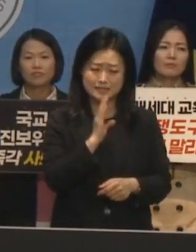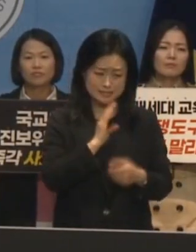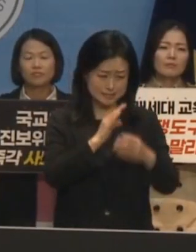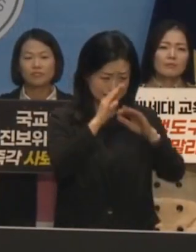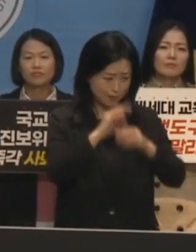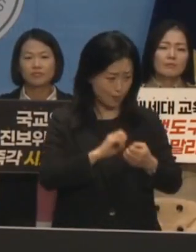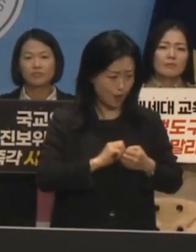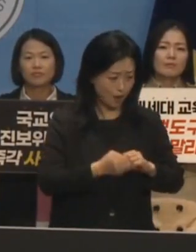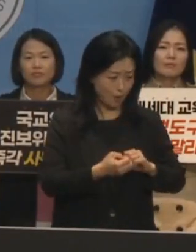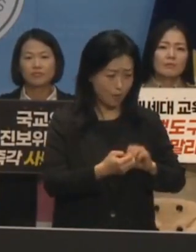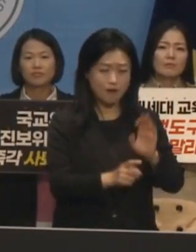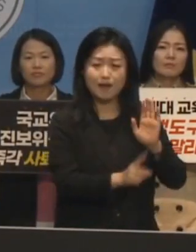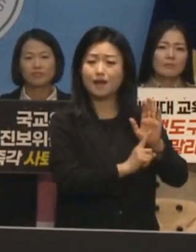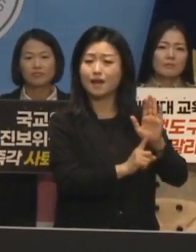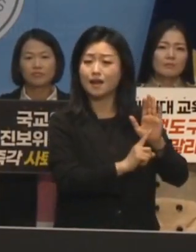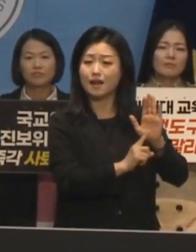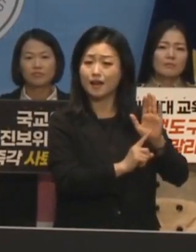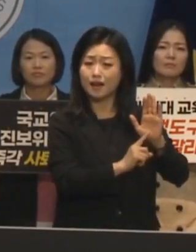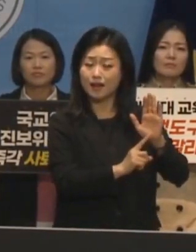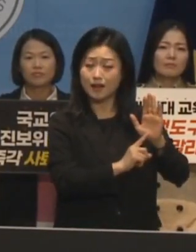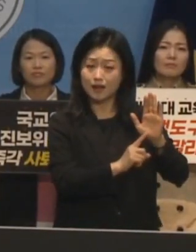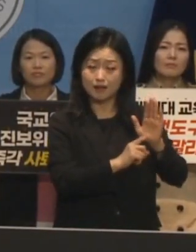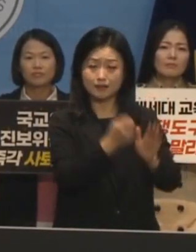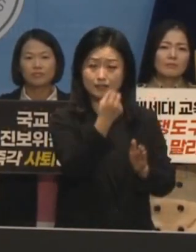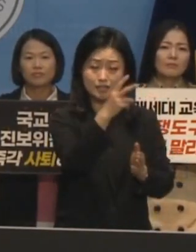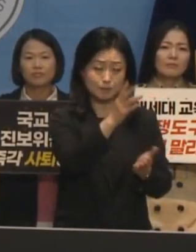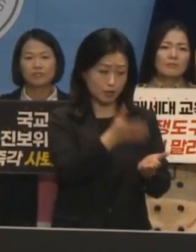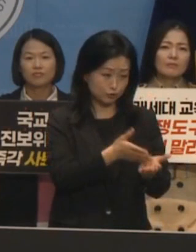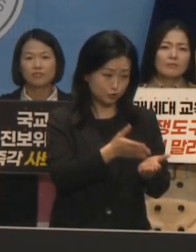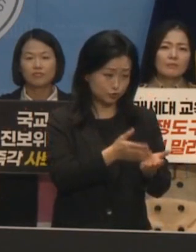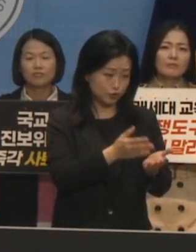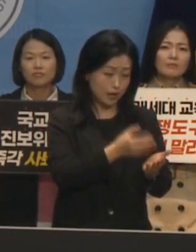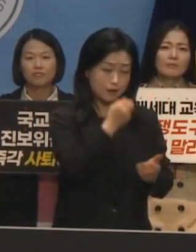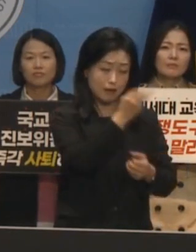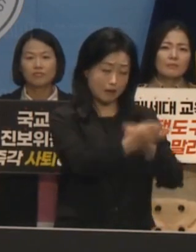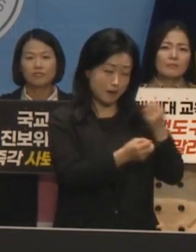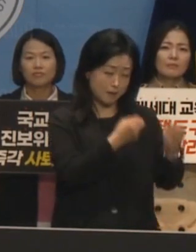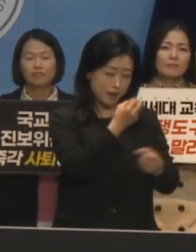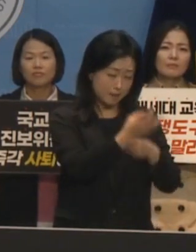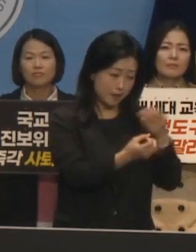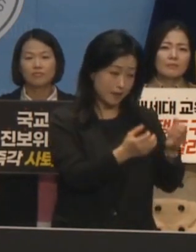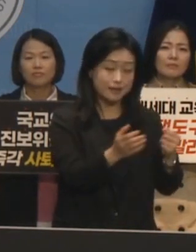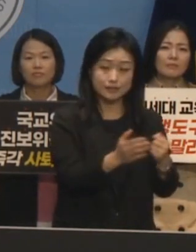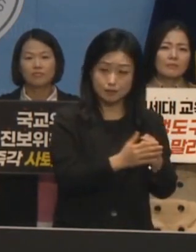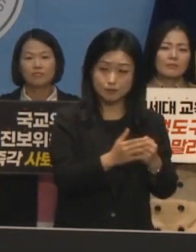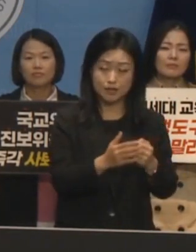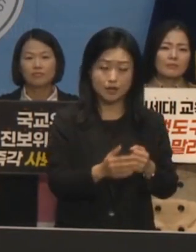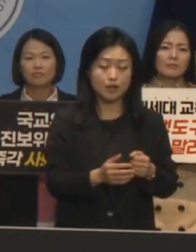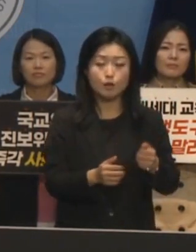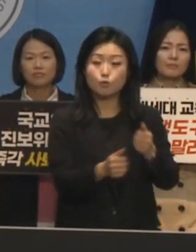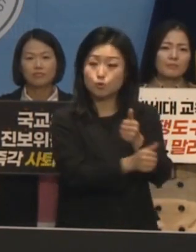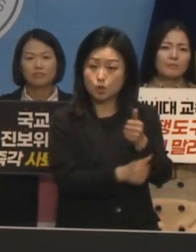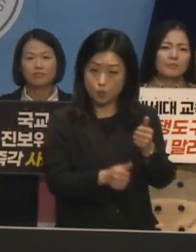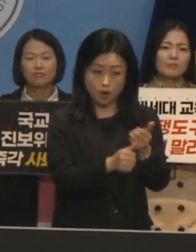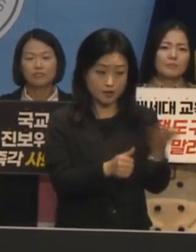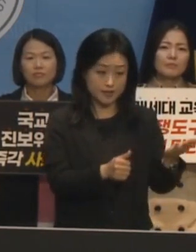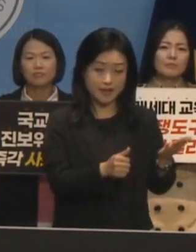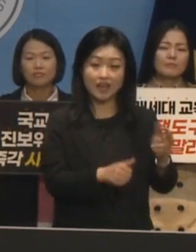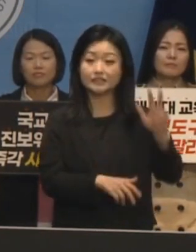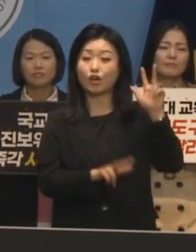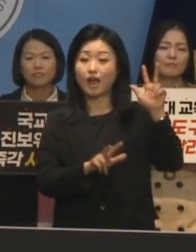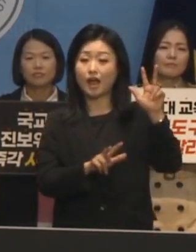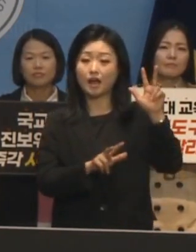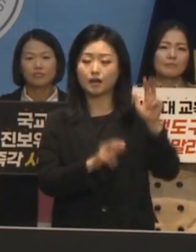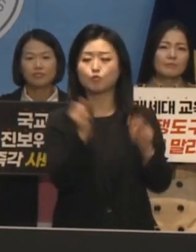왜곡하여 최대한 자극적인 방식으로 언론을 통해 유출함으로써 위원으로서 서약을